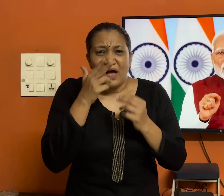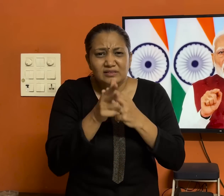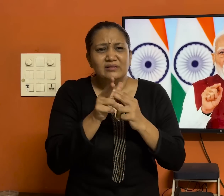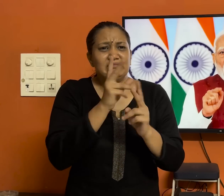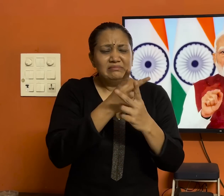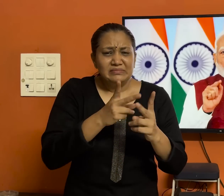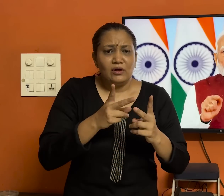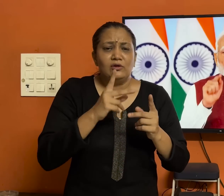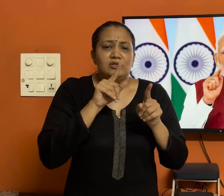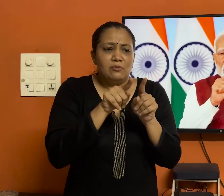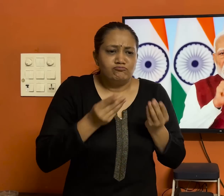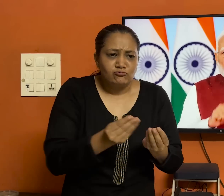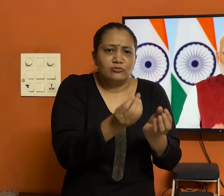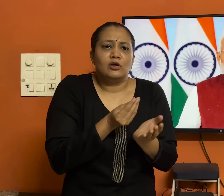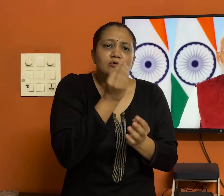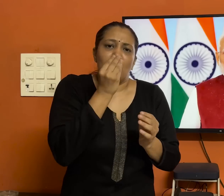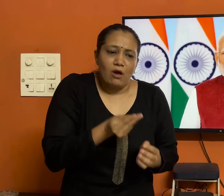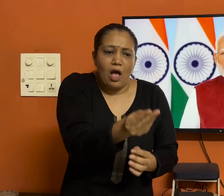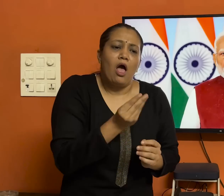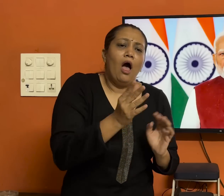आतंकवाद को खाद पानी दे रहे हैं,